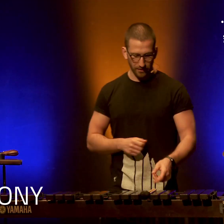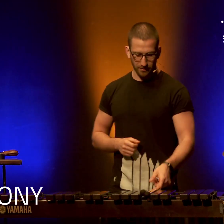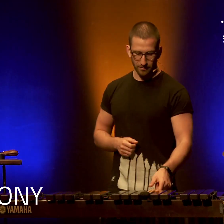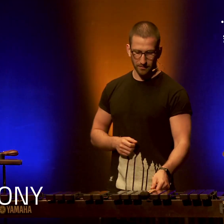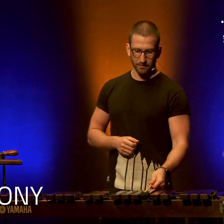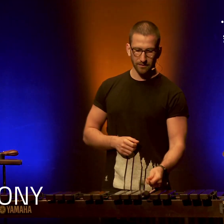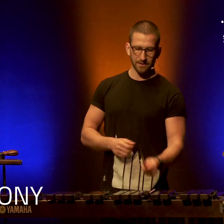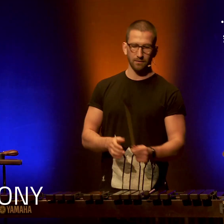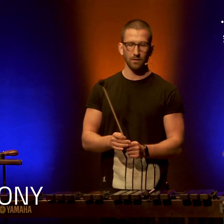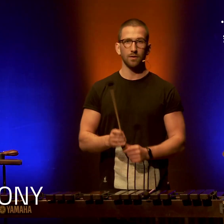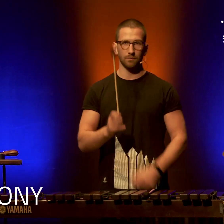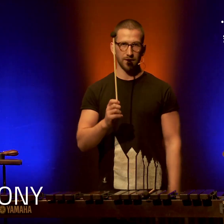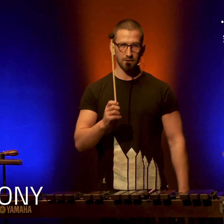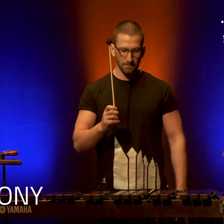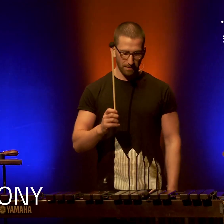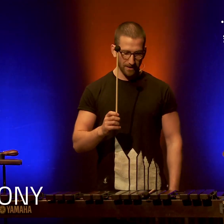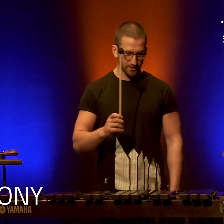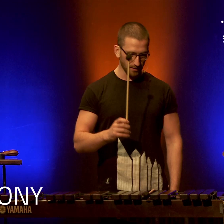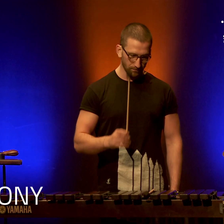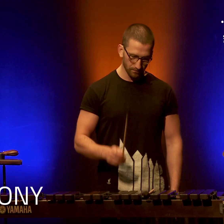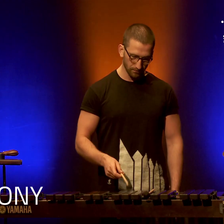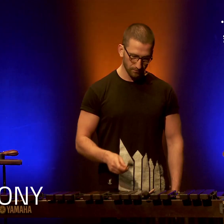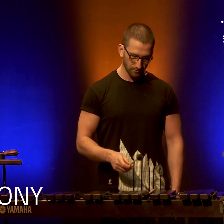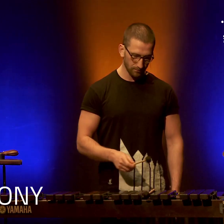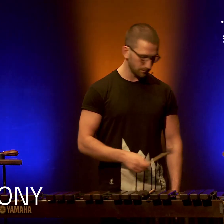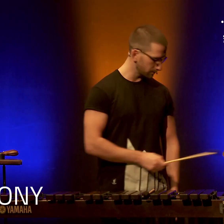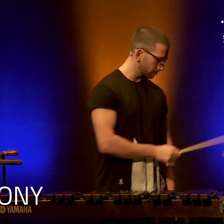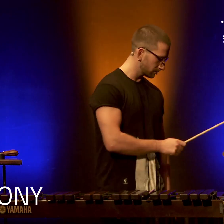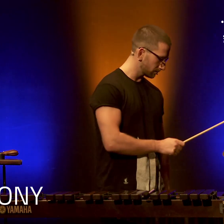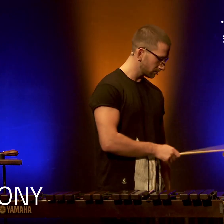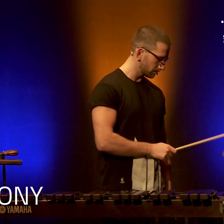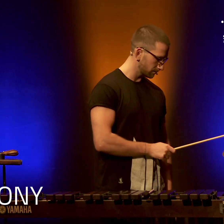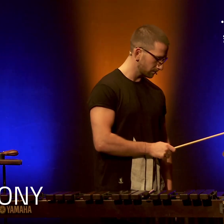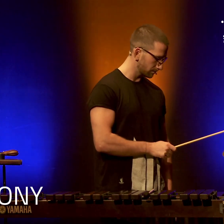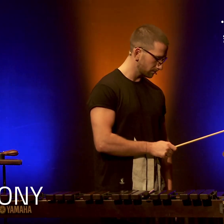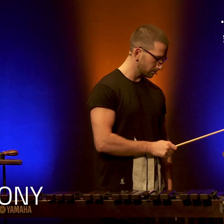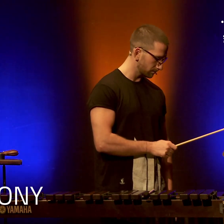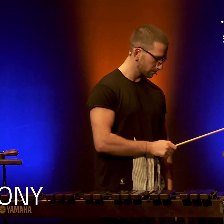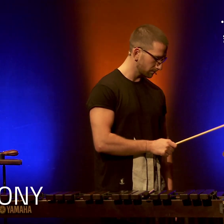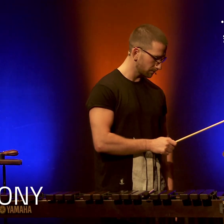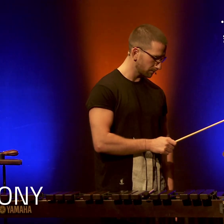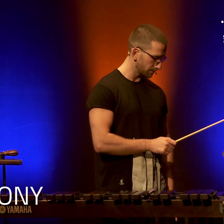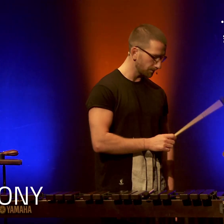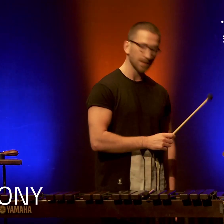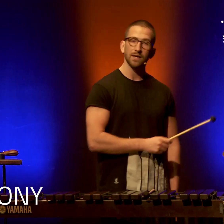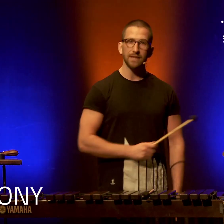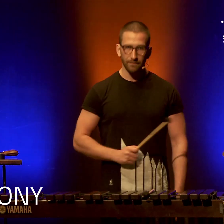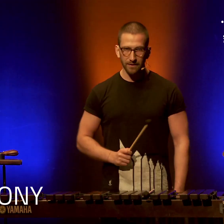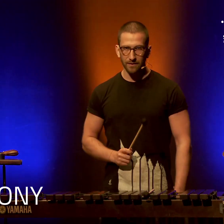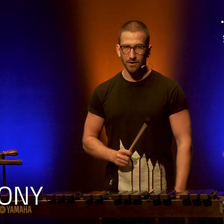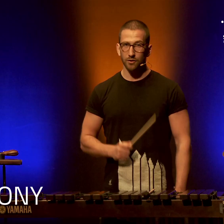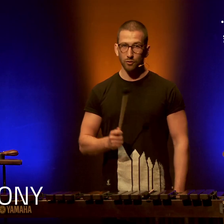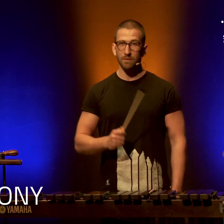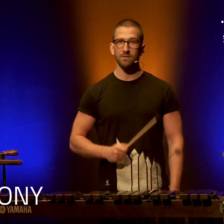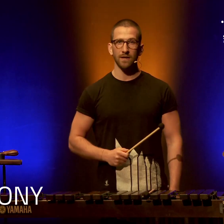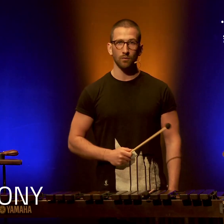Można użyć do tego celu również pałeczki. Jak